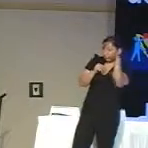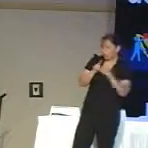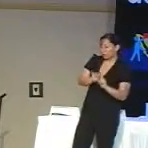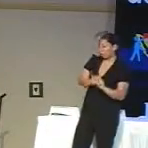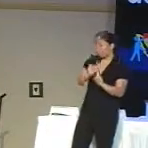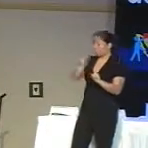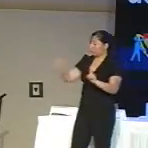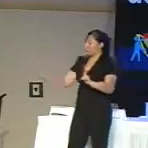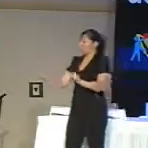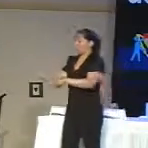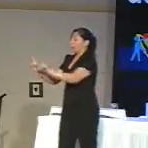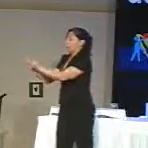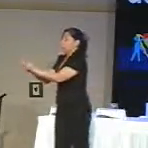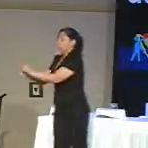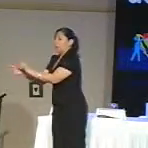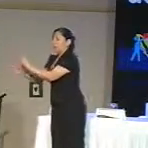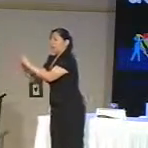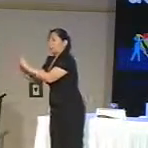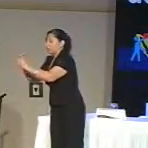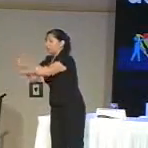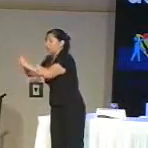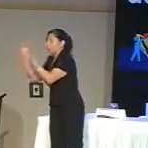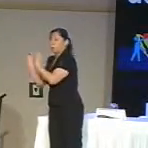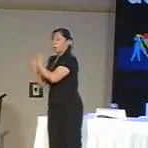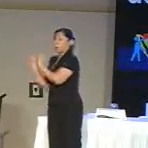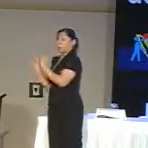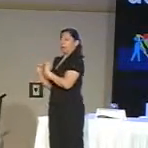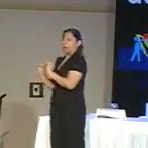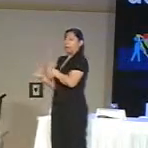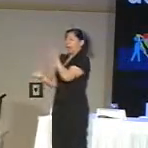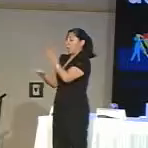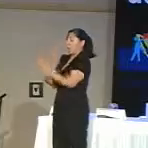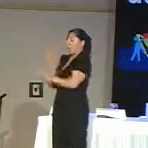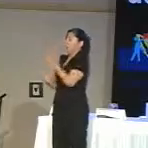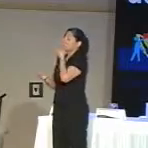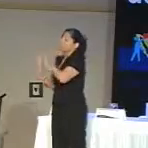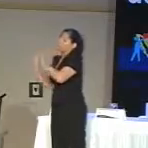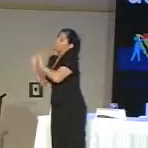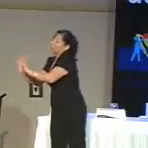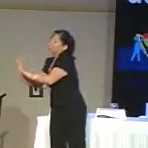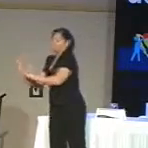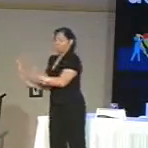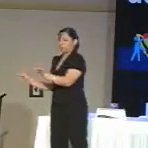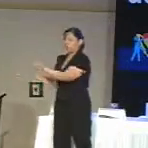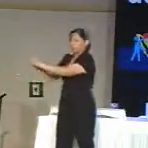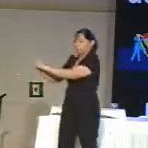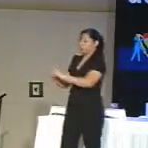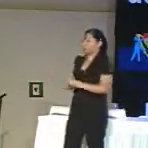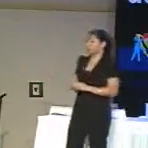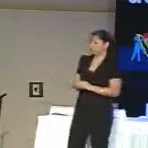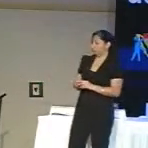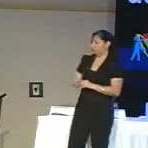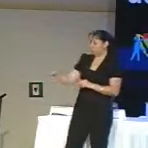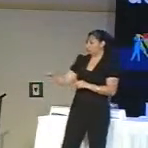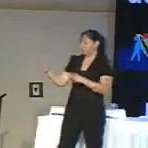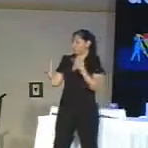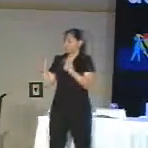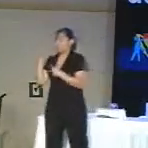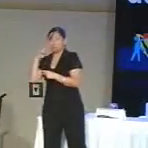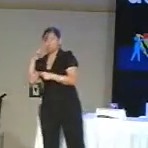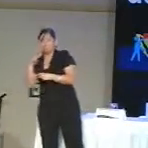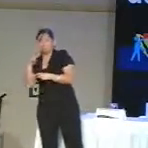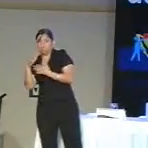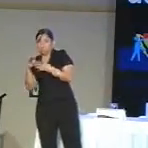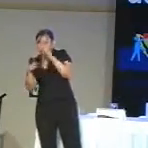la seriedad, sin perder la contundencia a las comunidades, de modo tal que comunidades con